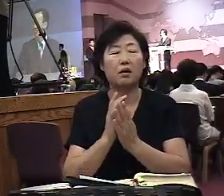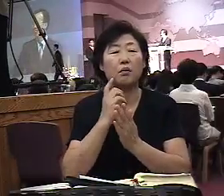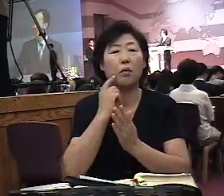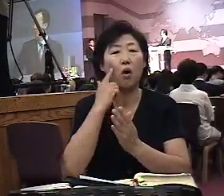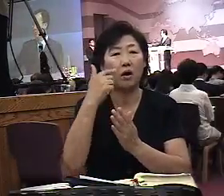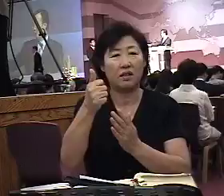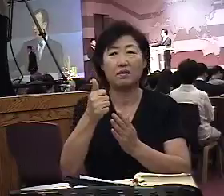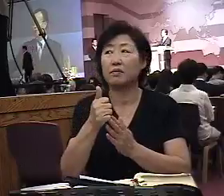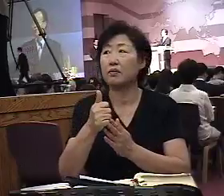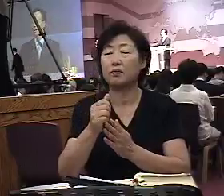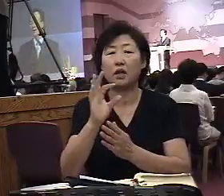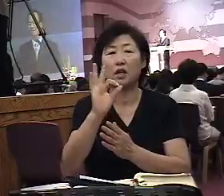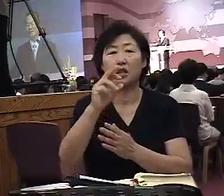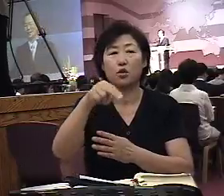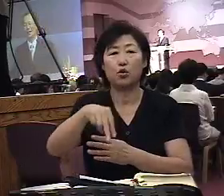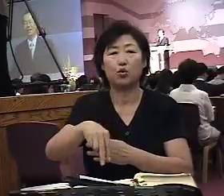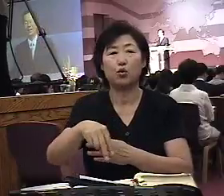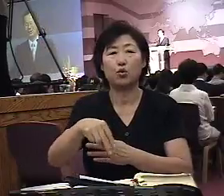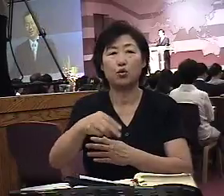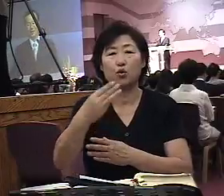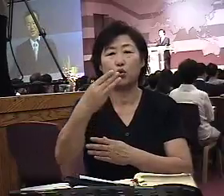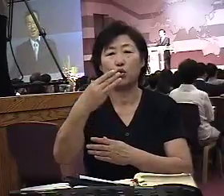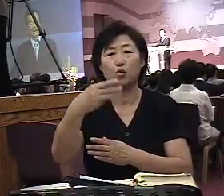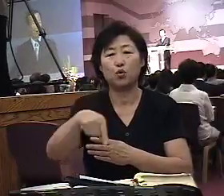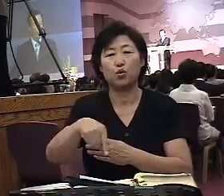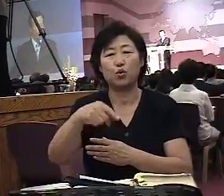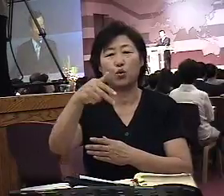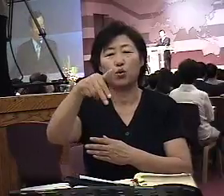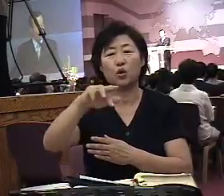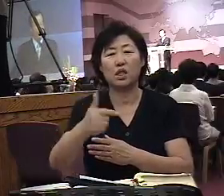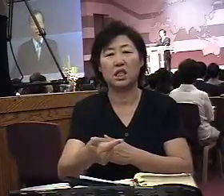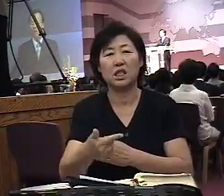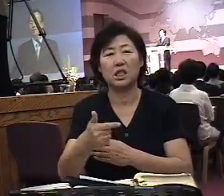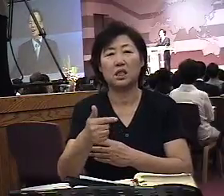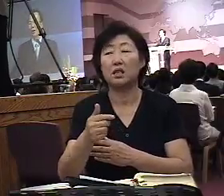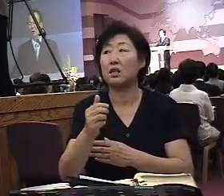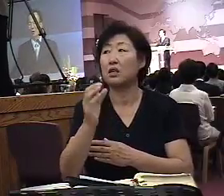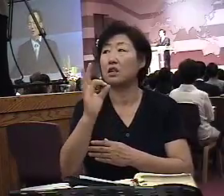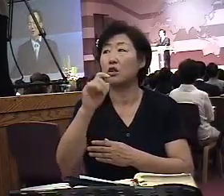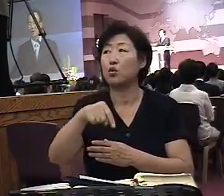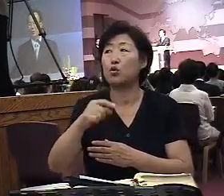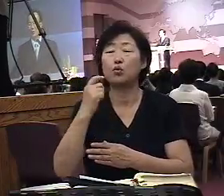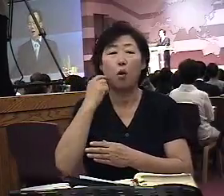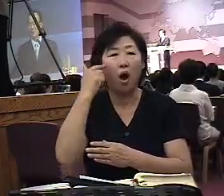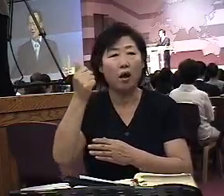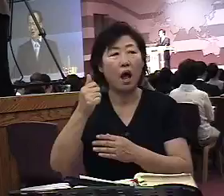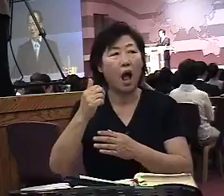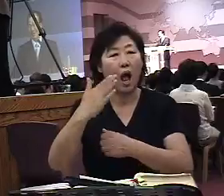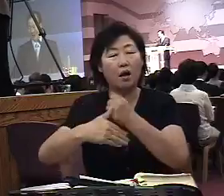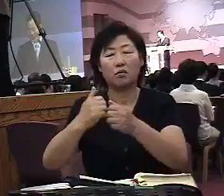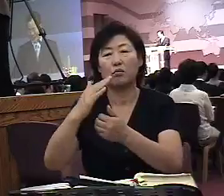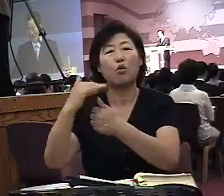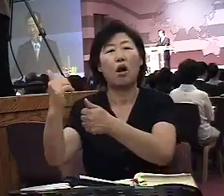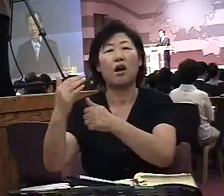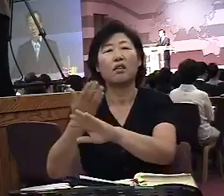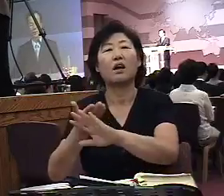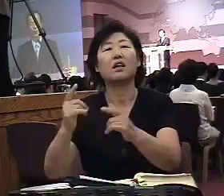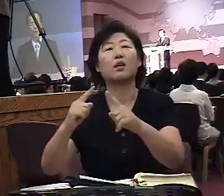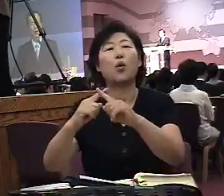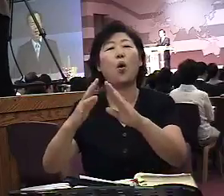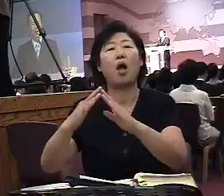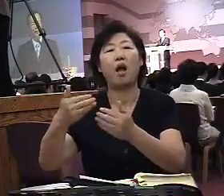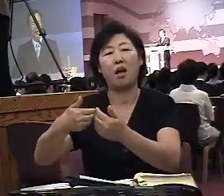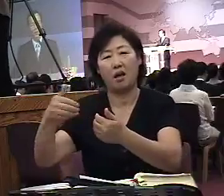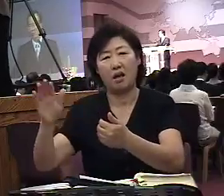있습니다. 유진웅 목사님 이제 하나님의 콜링을 받으시고 오늘로써 이제 우리와 함께 마지막 예배를